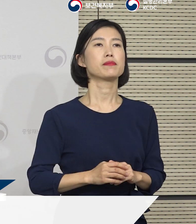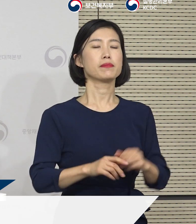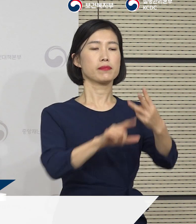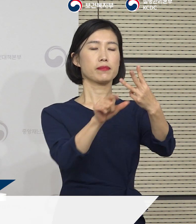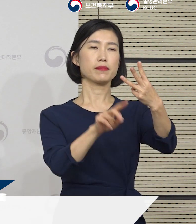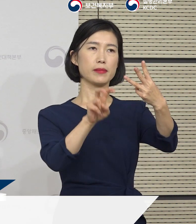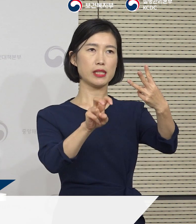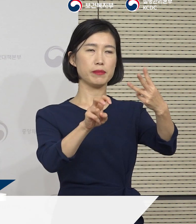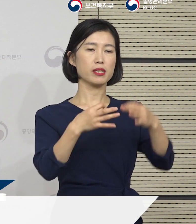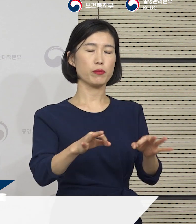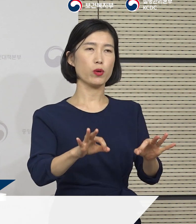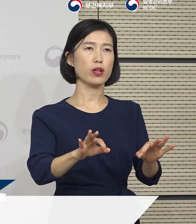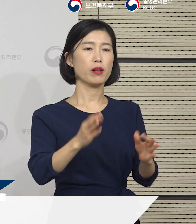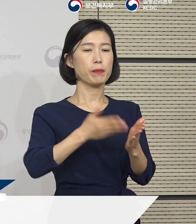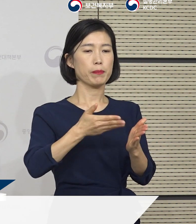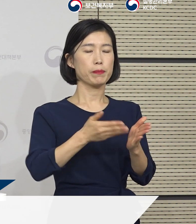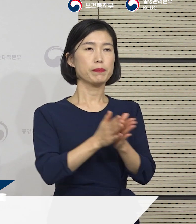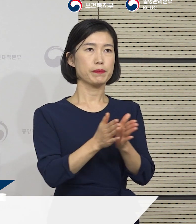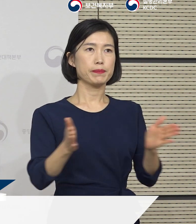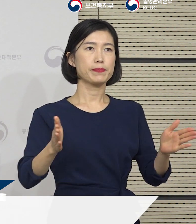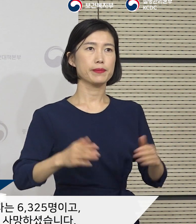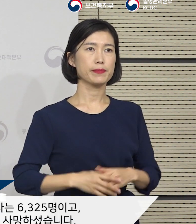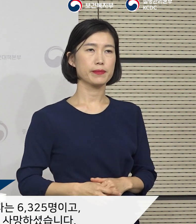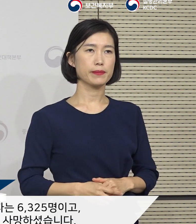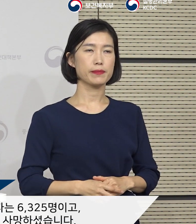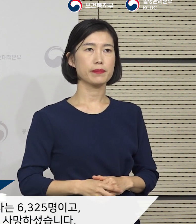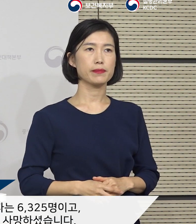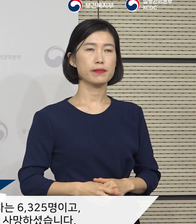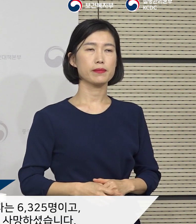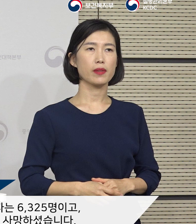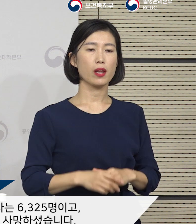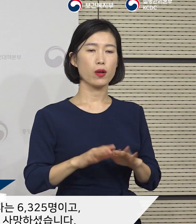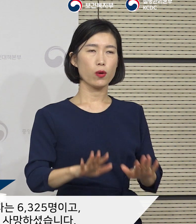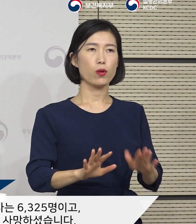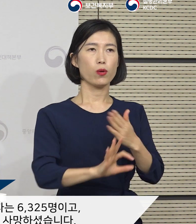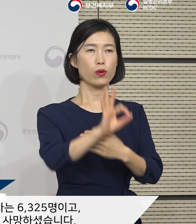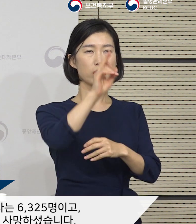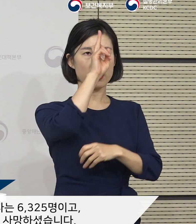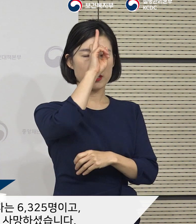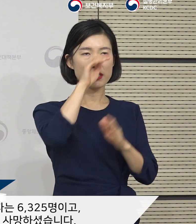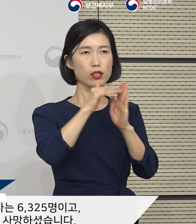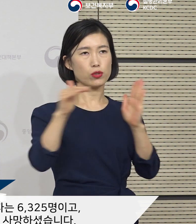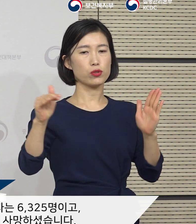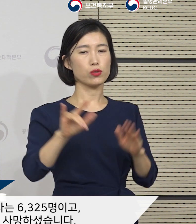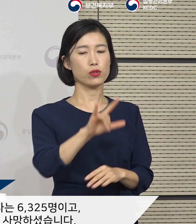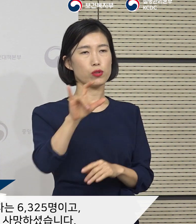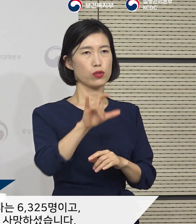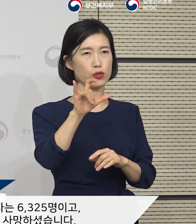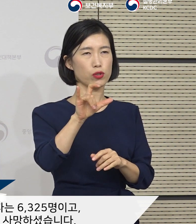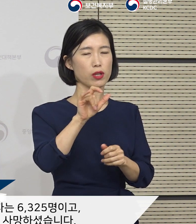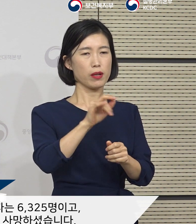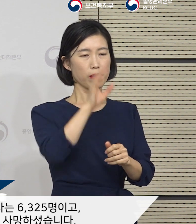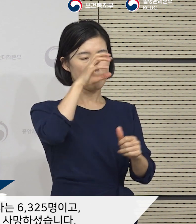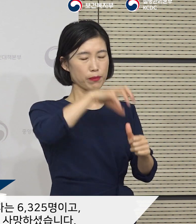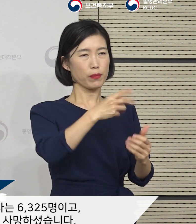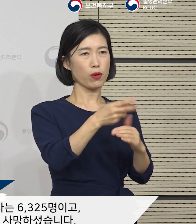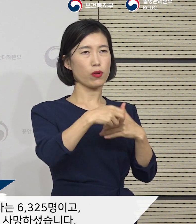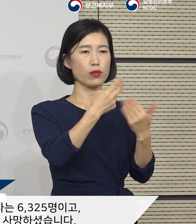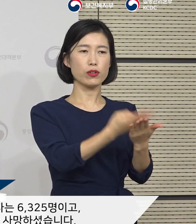3월 20일 금요일 정례 브리핑을 시작하겠습니다. 금일 오전 0시 기준 코로나19로 치료받고 있는